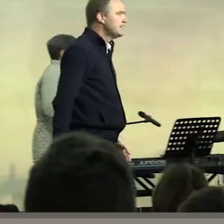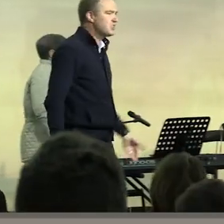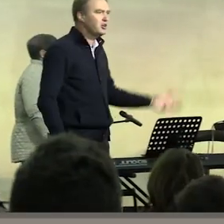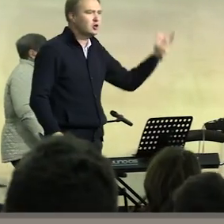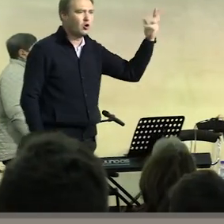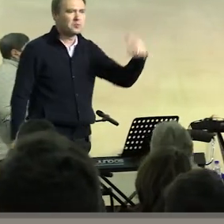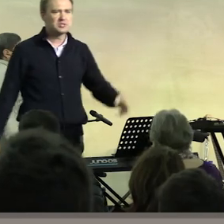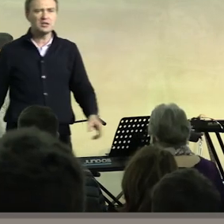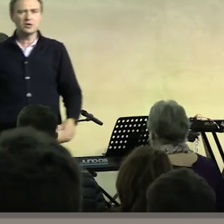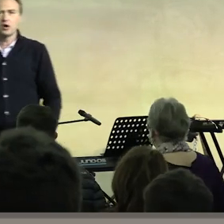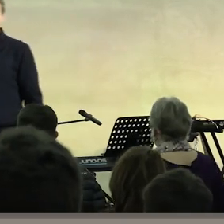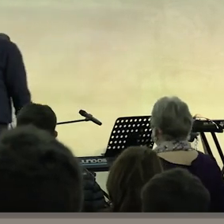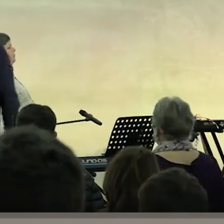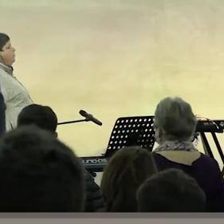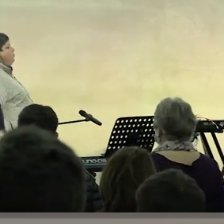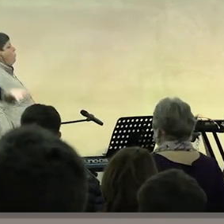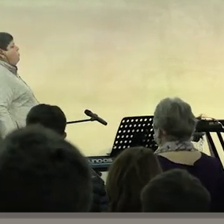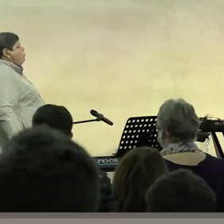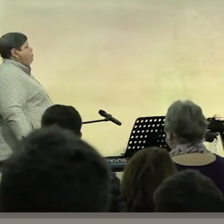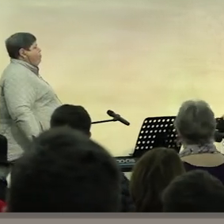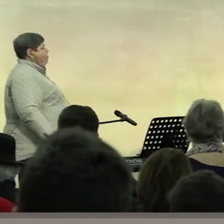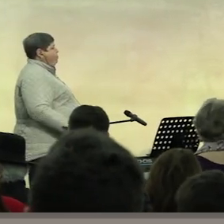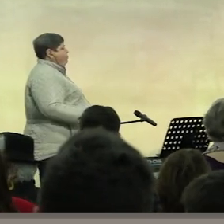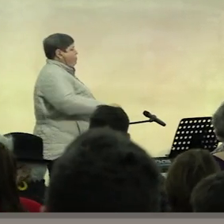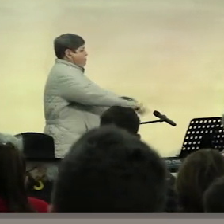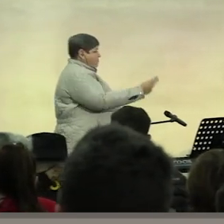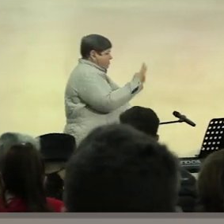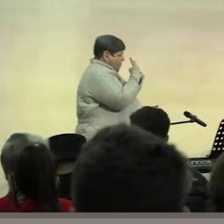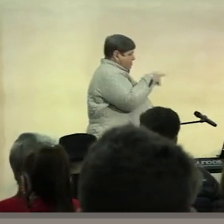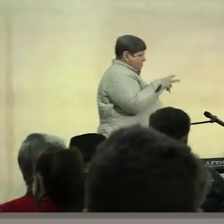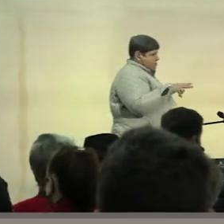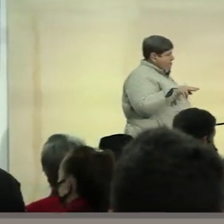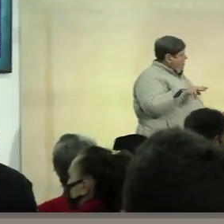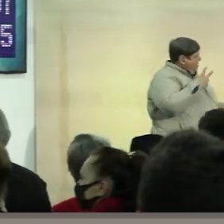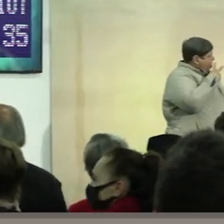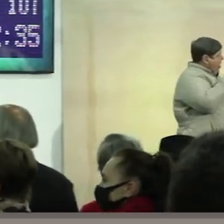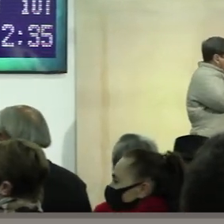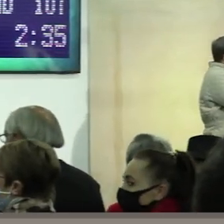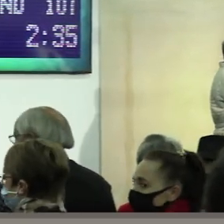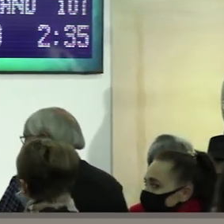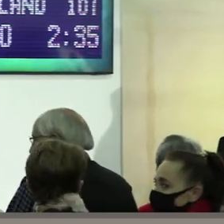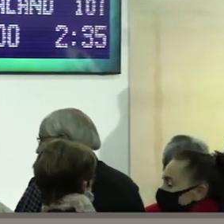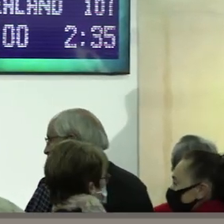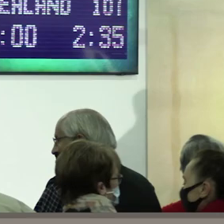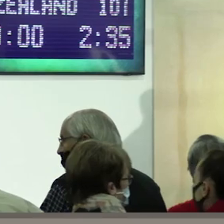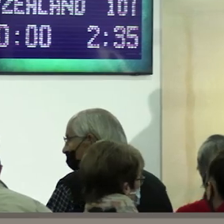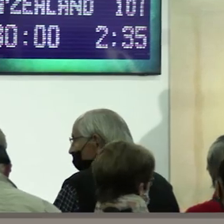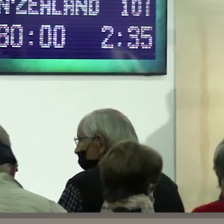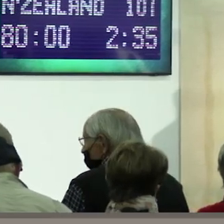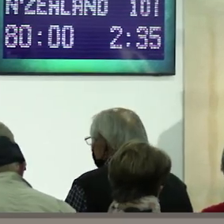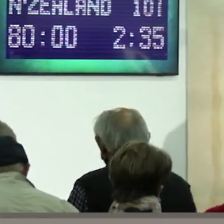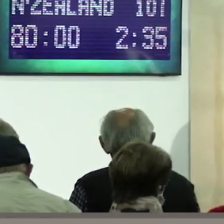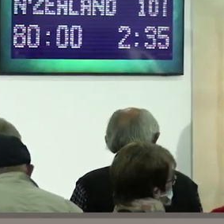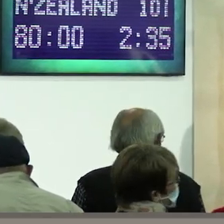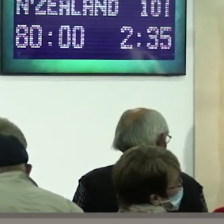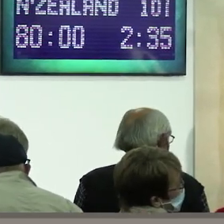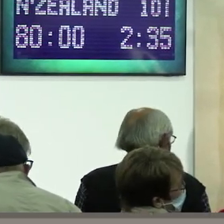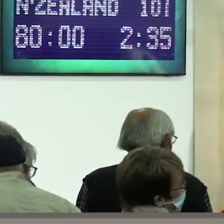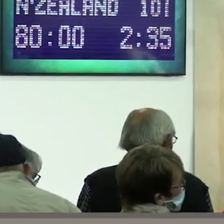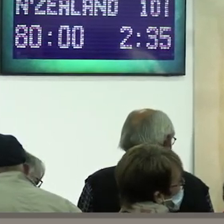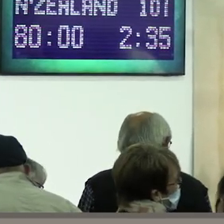sien. Staan gou op. Alraai, kyk om jou. Nê? Nee? Nou wil ek hê, julle moet